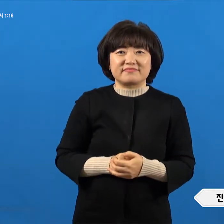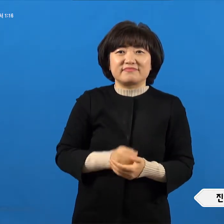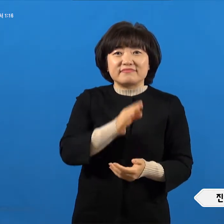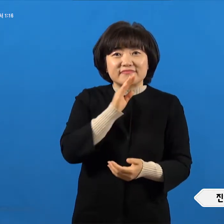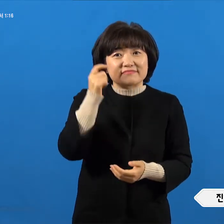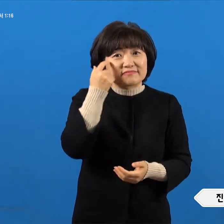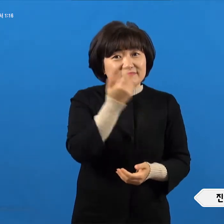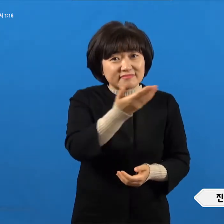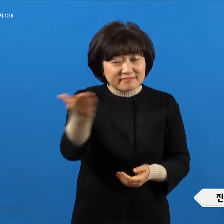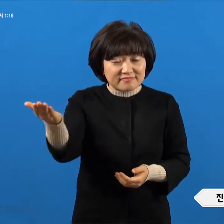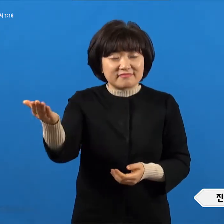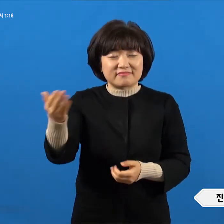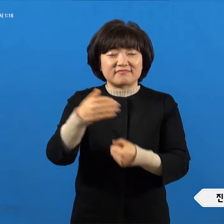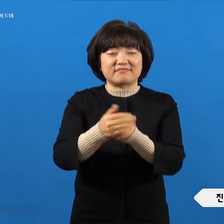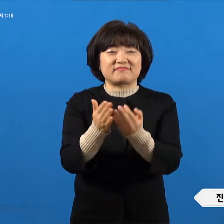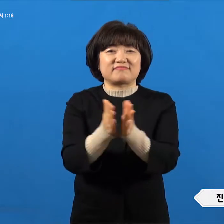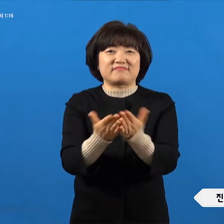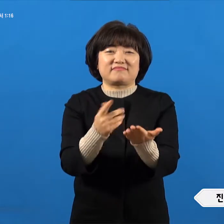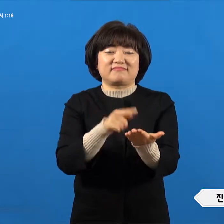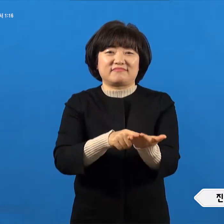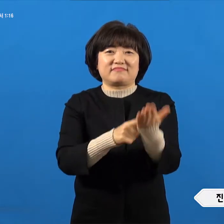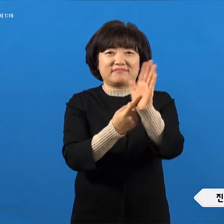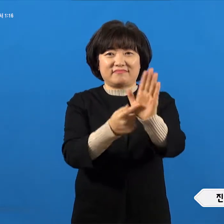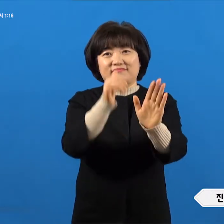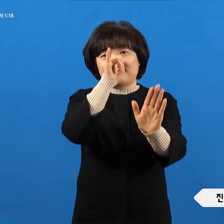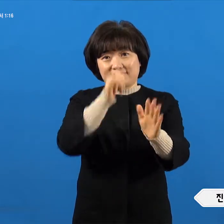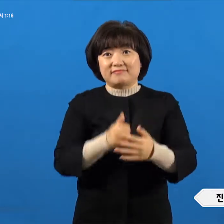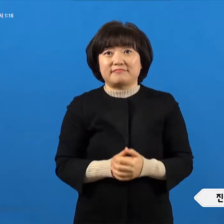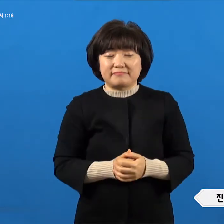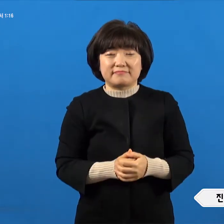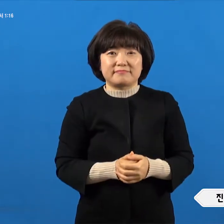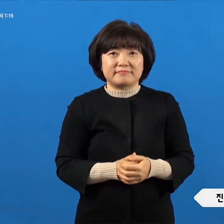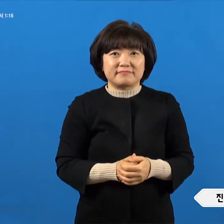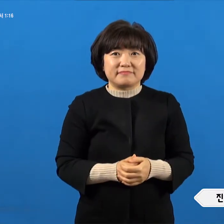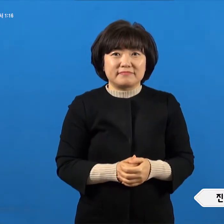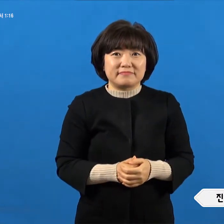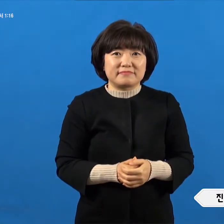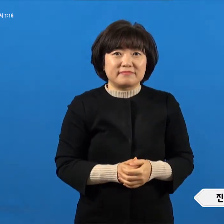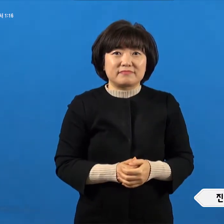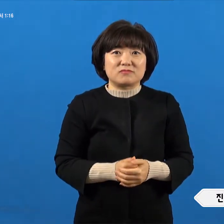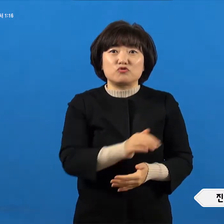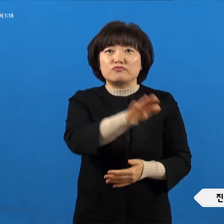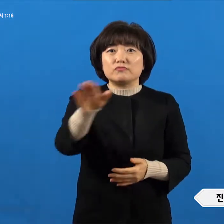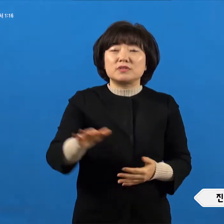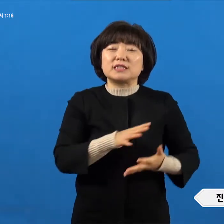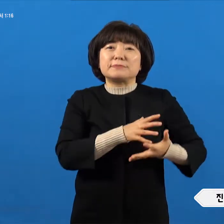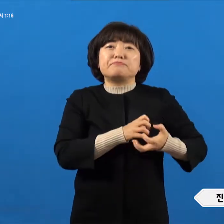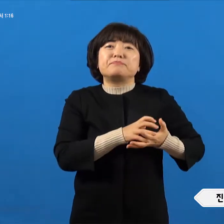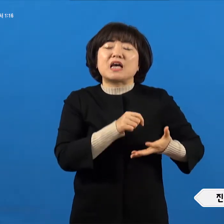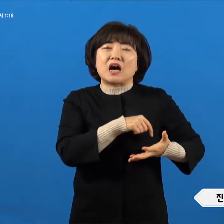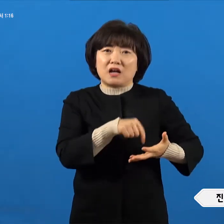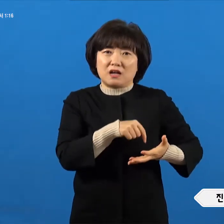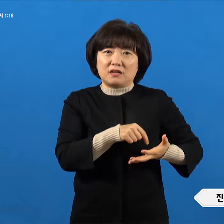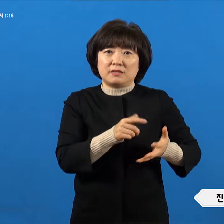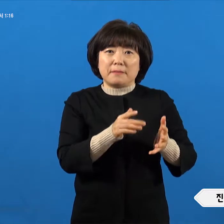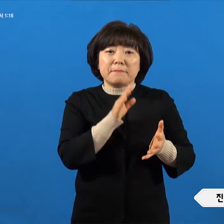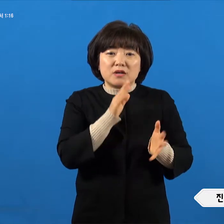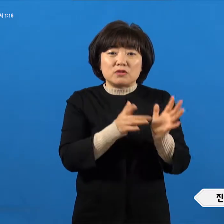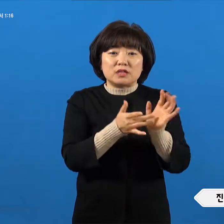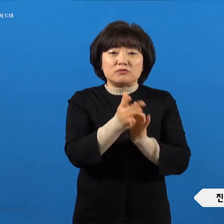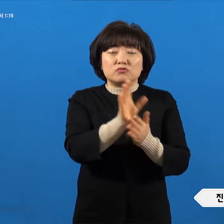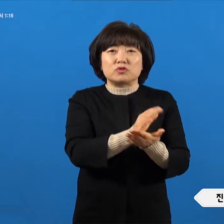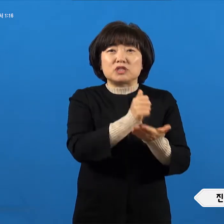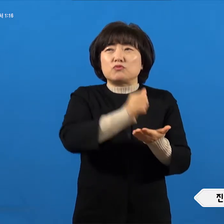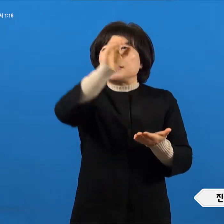자랑하느냐라고 성경은 우리에게 말씀하고 있습니다. 우리의 심장에는 바로 예수